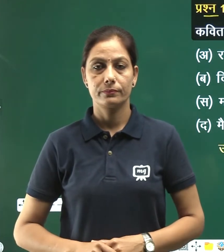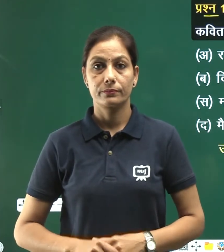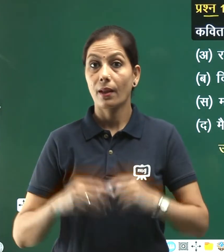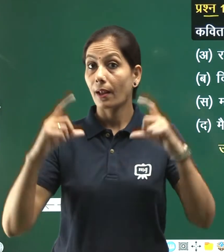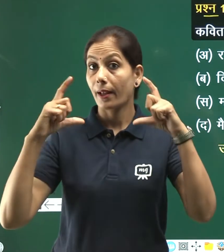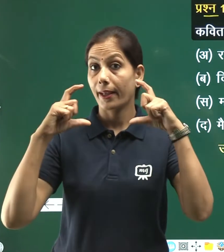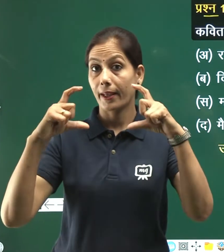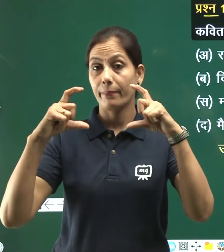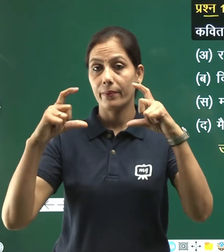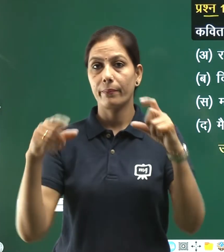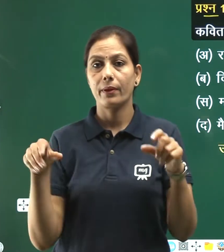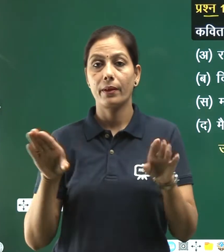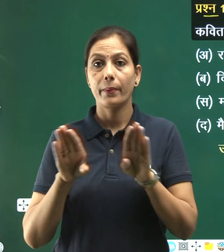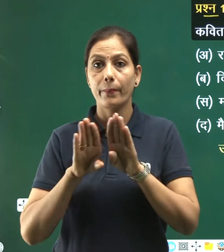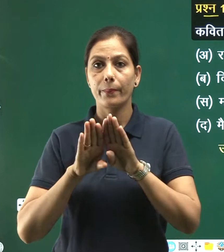कैमरे में बंद